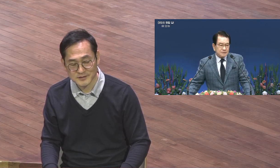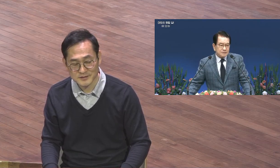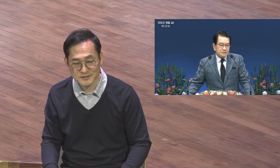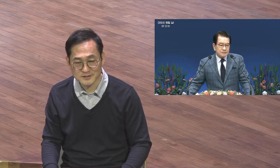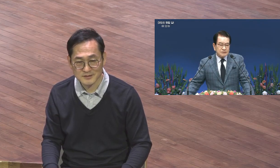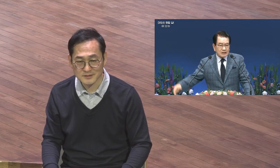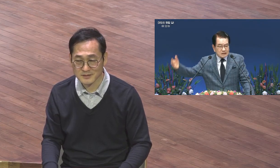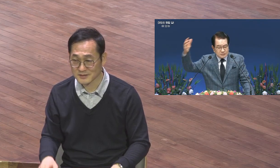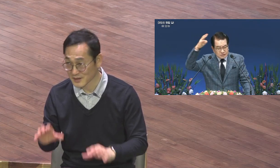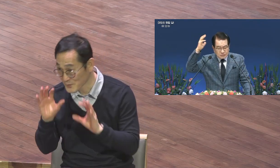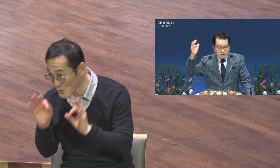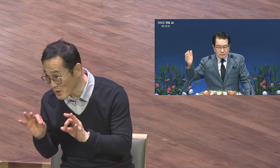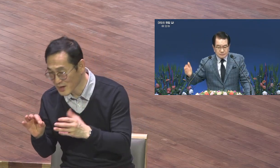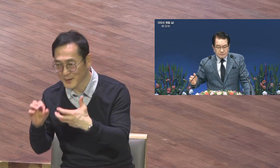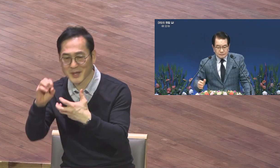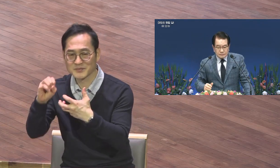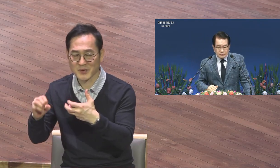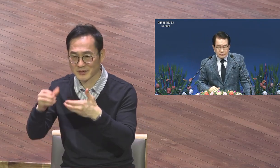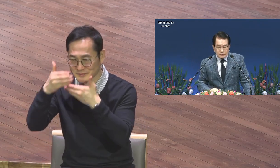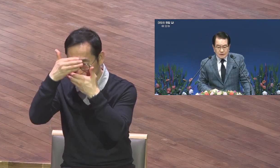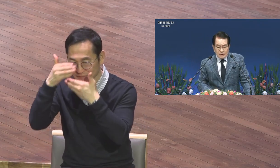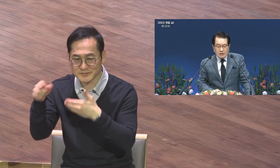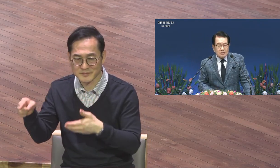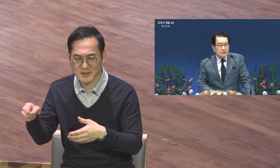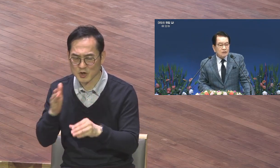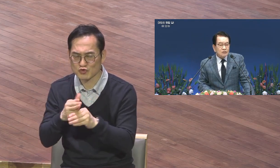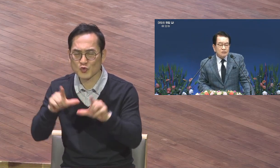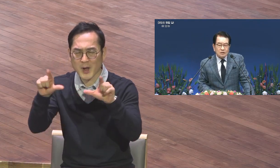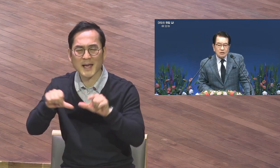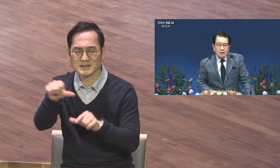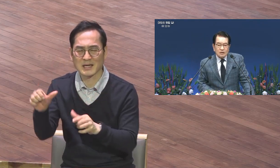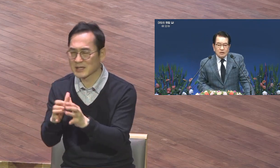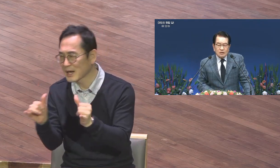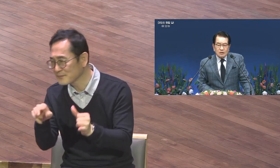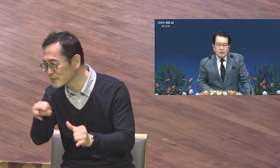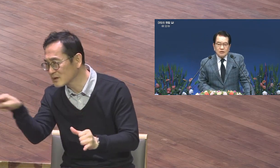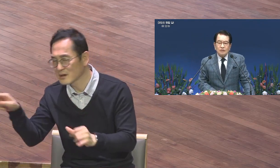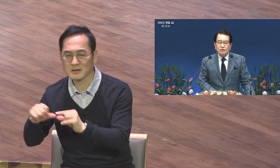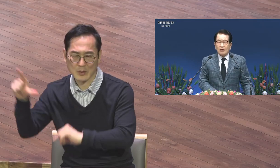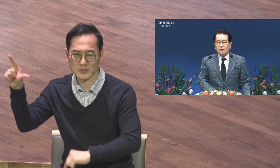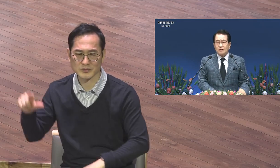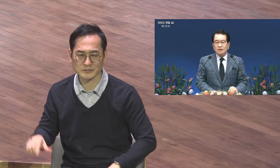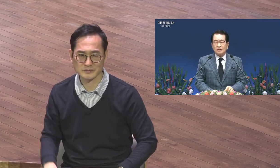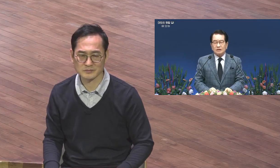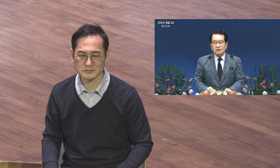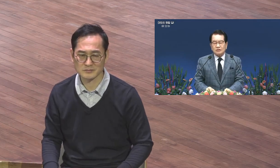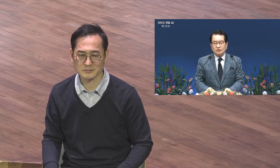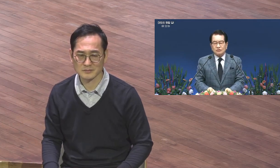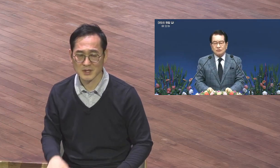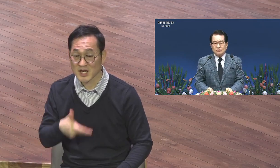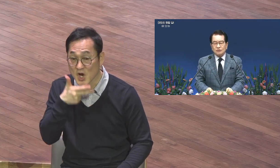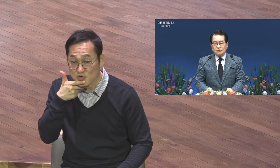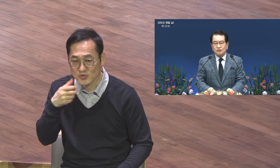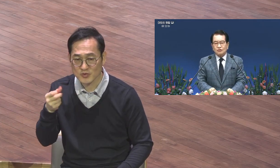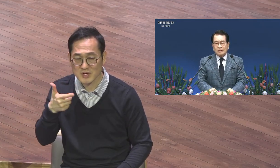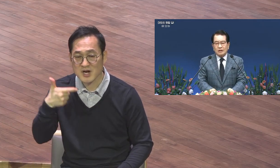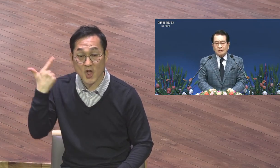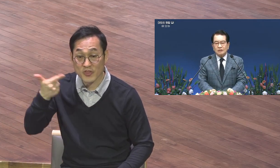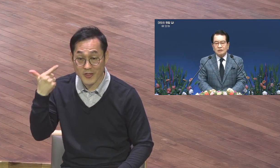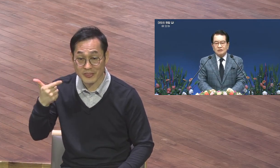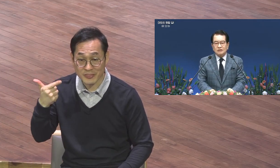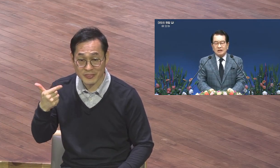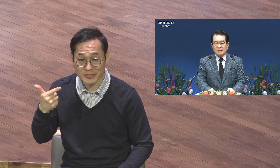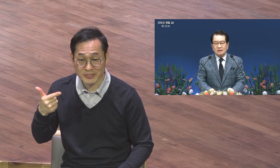중동 사람입니다. 다 뒤집어 쓰고. 런던, 영국 하면 런던이